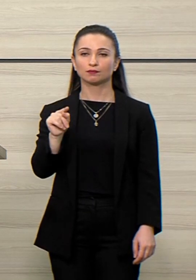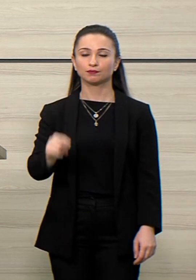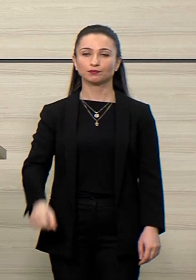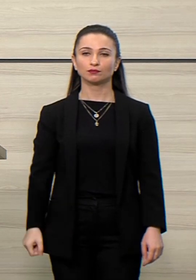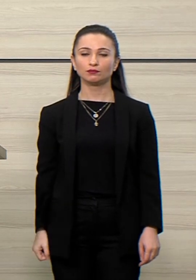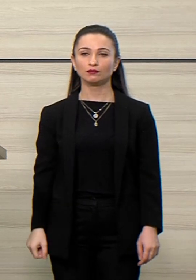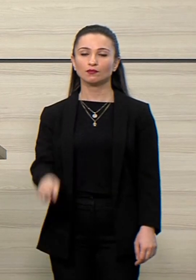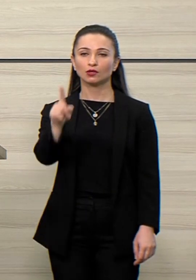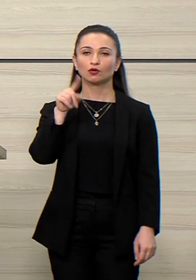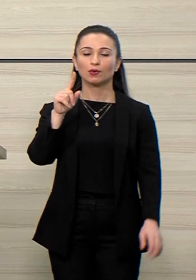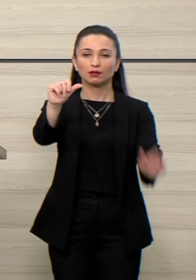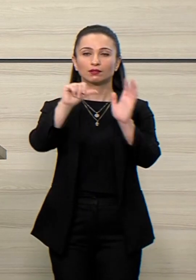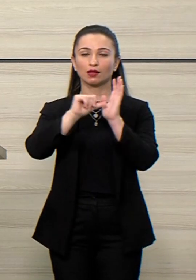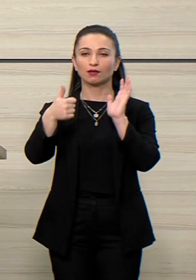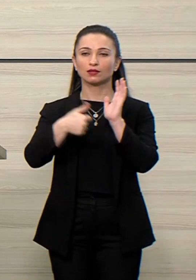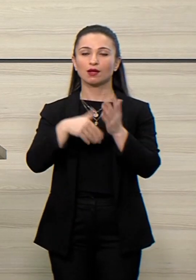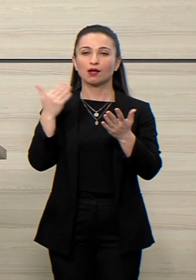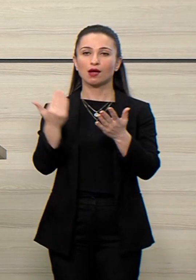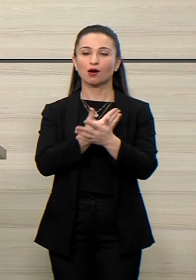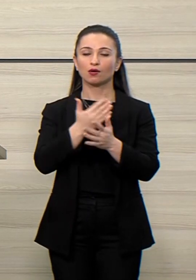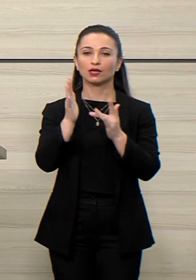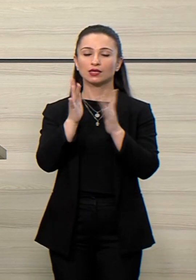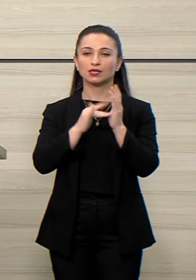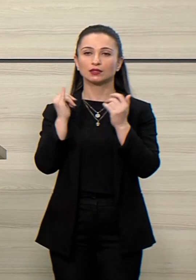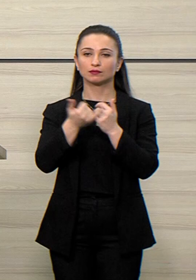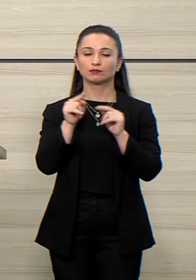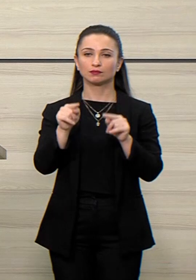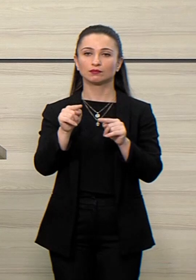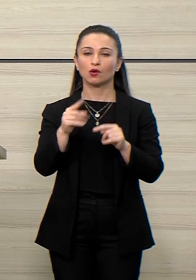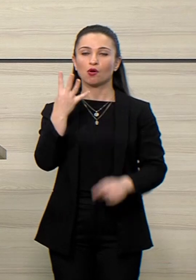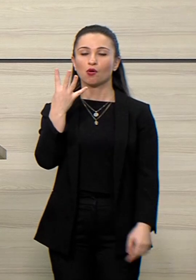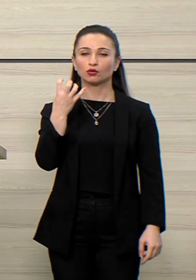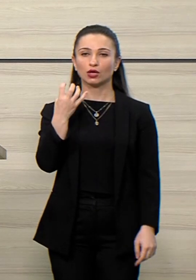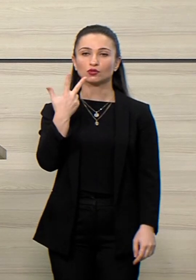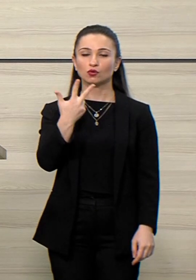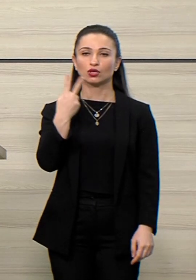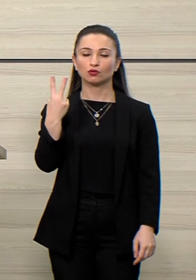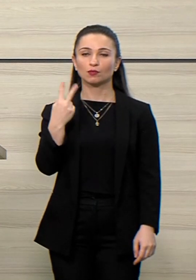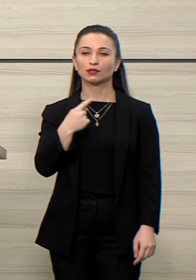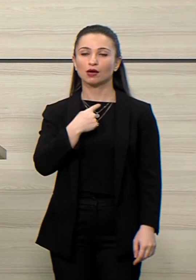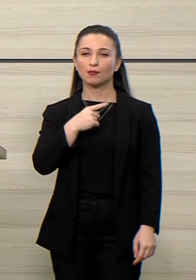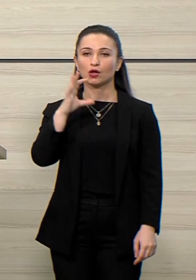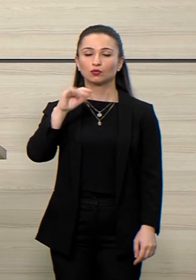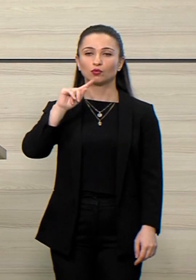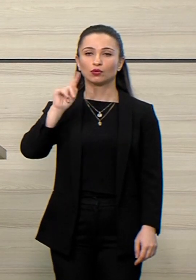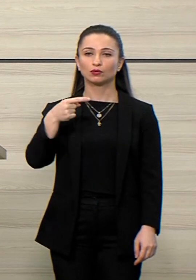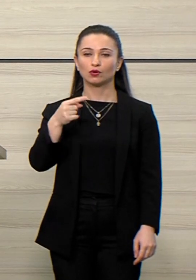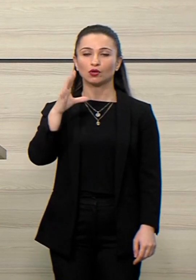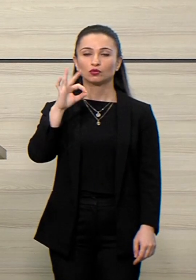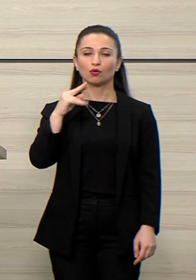0.11%. ნომერი 16 ახალი ქრისტიან დემოკრატები, 432 ხმა,